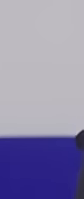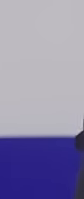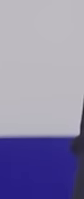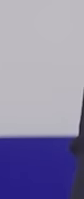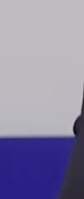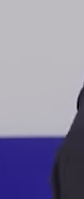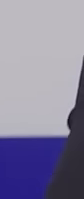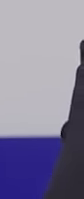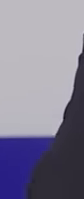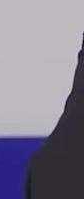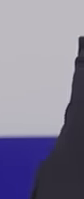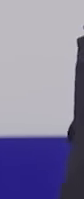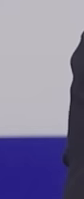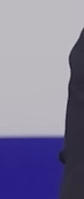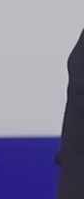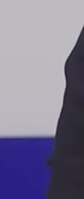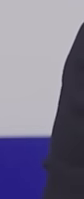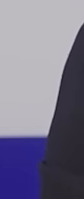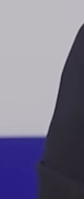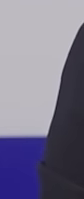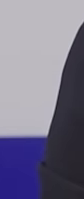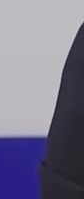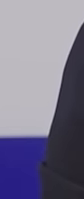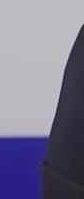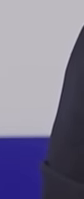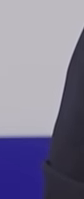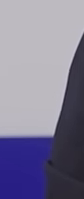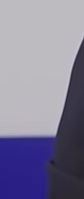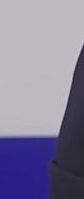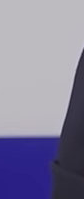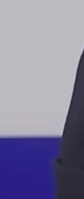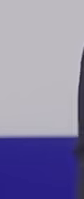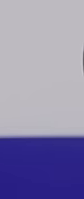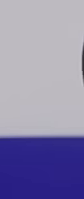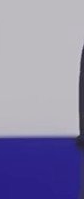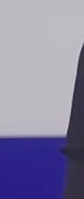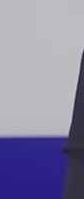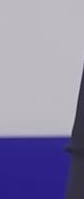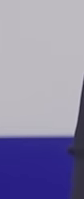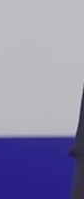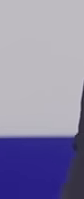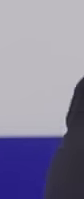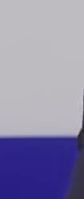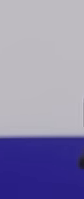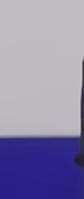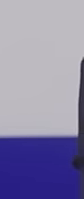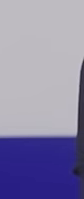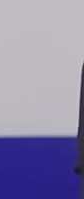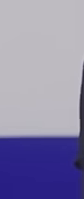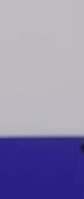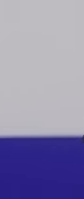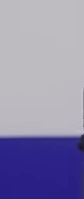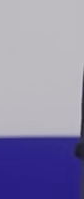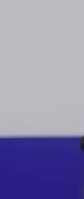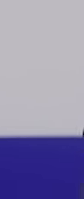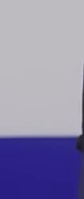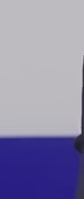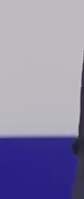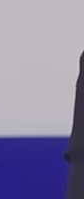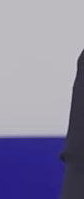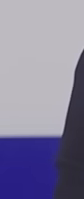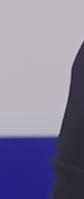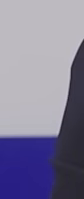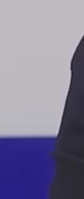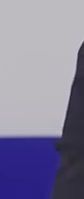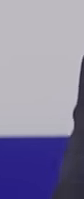만큼 원하시는 결과 얻으시길 바라겠습니다. 네, 기자에게 한 번에 공감되는 부분이 좀 많아서 질문을 관련 내용 질문 드리겠습니다. 네. 대표님께서